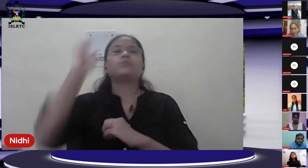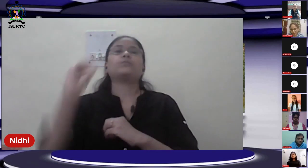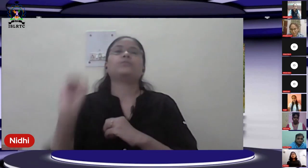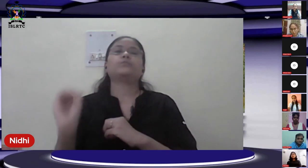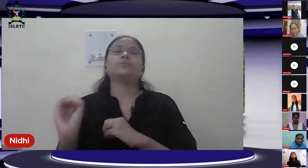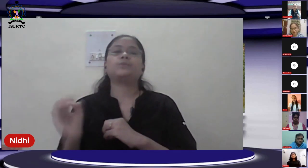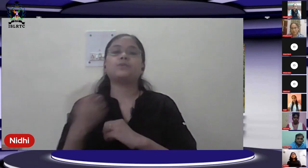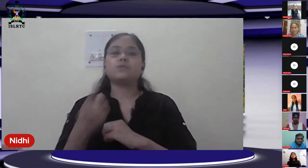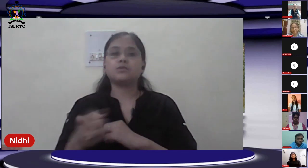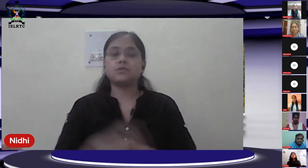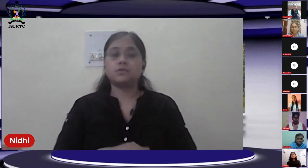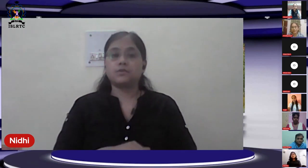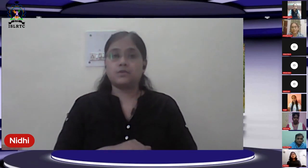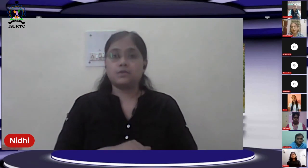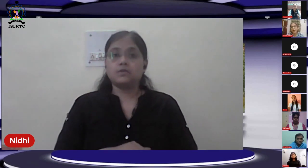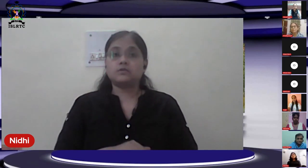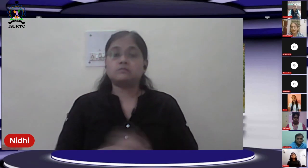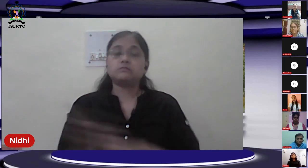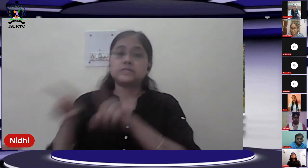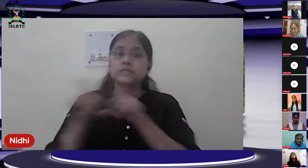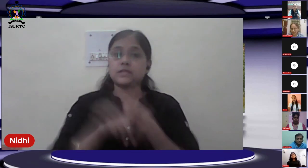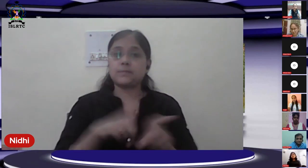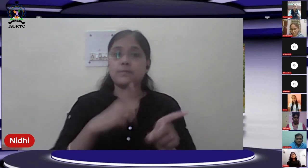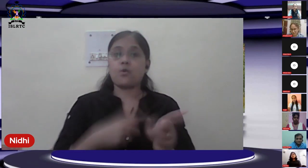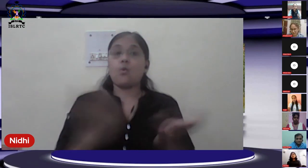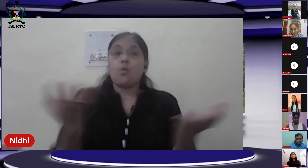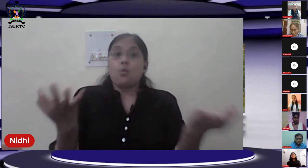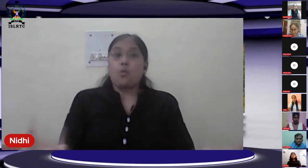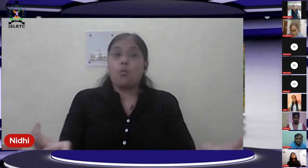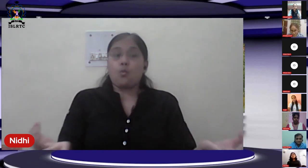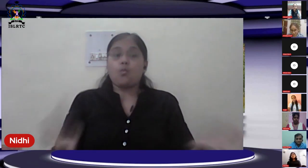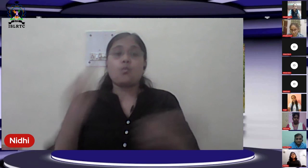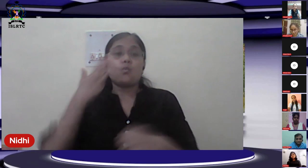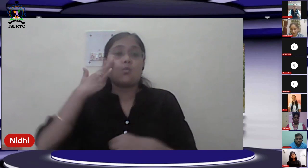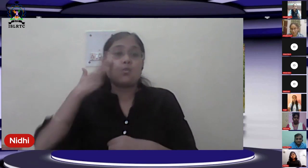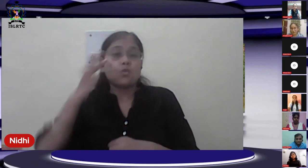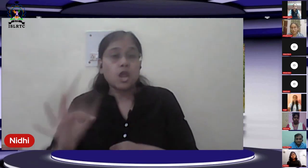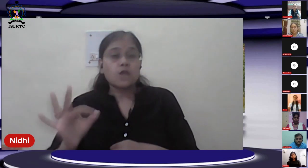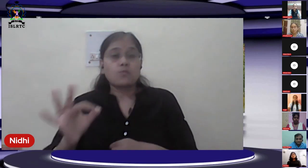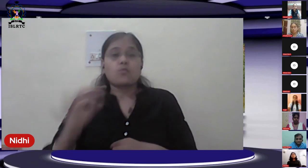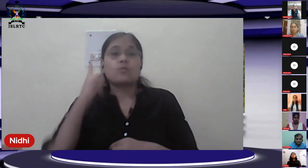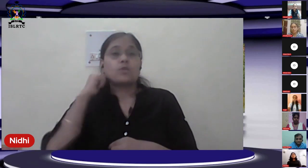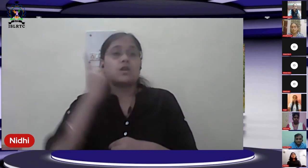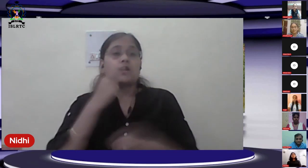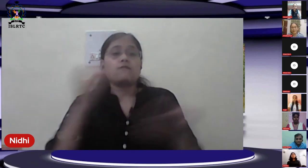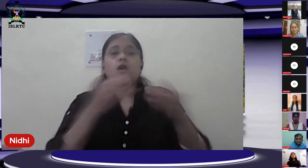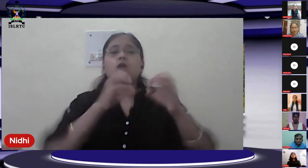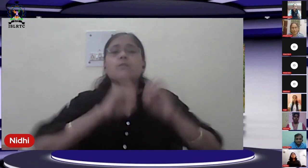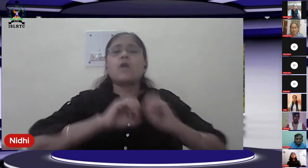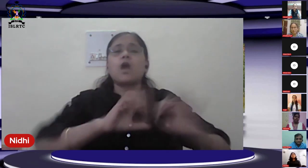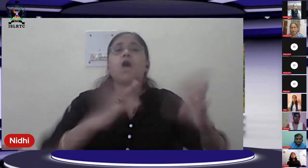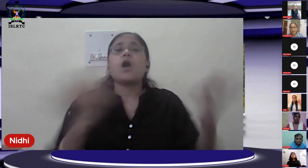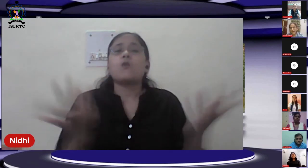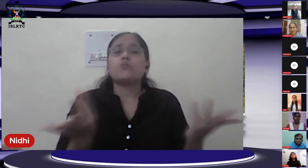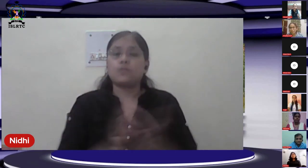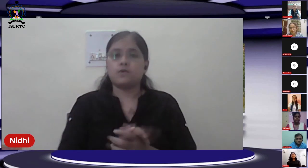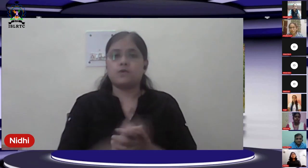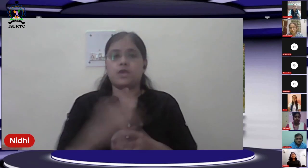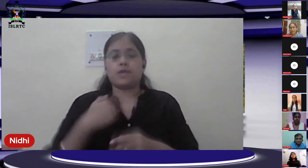की इम्पोर्टेंस डेफ कम्युनिटी में हम कैसे बढ़ा सकते हैं, तो ये मेरा सवाल है आप लोग से।